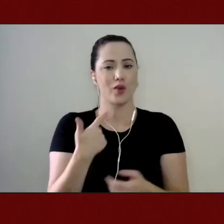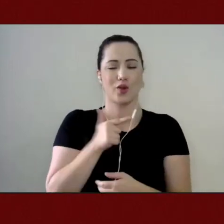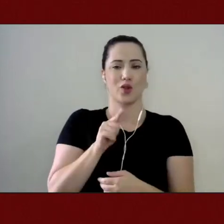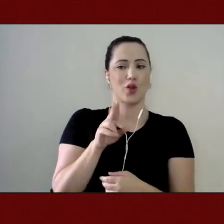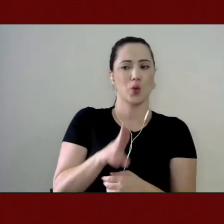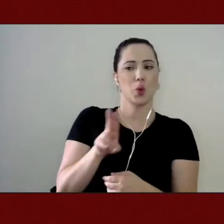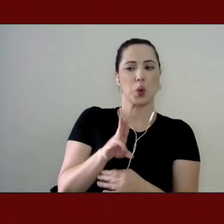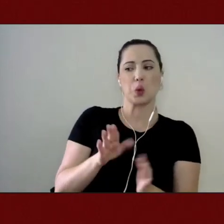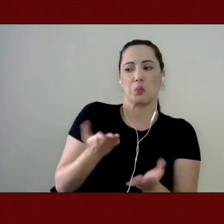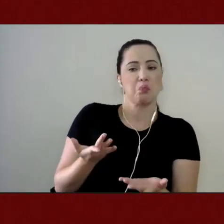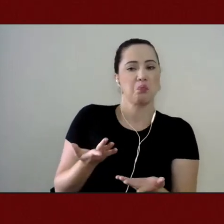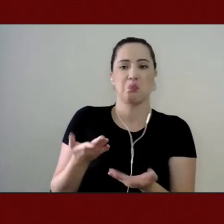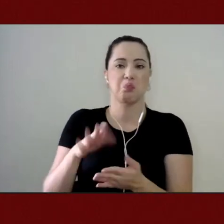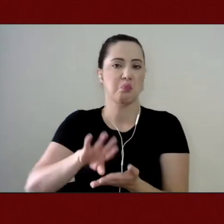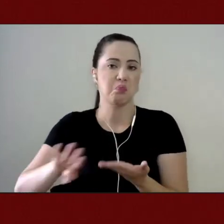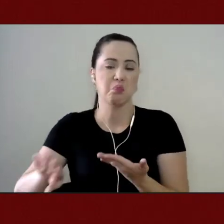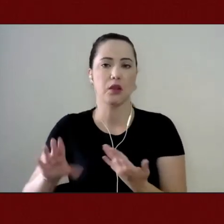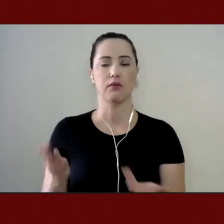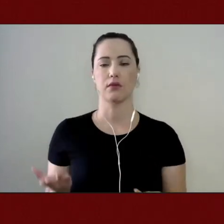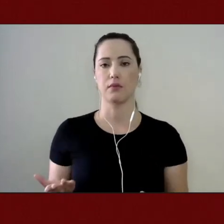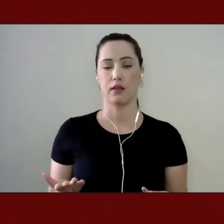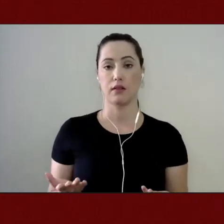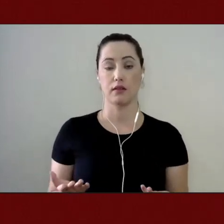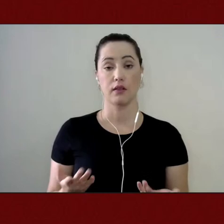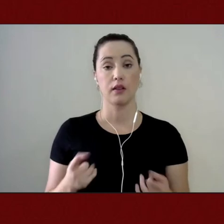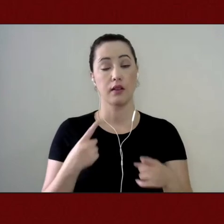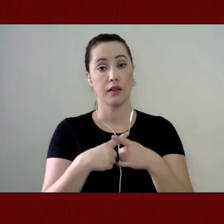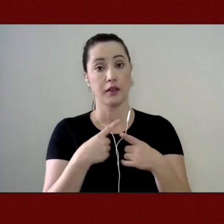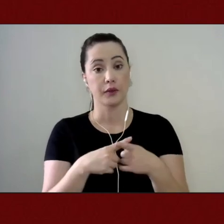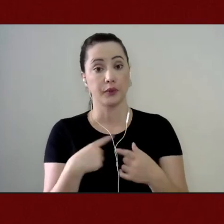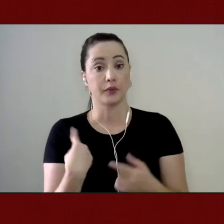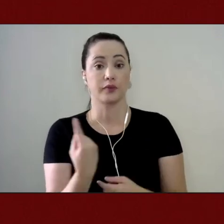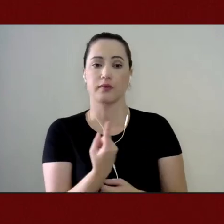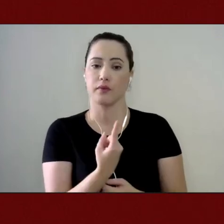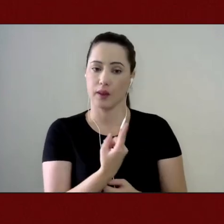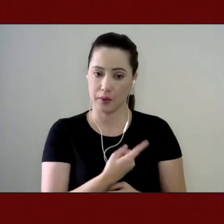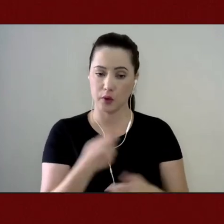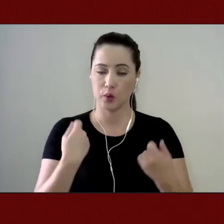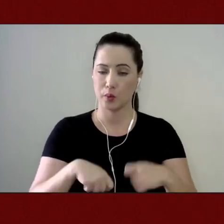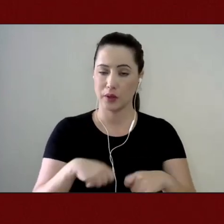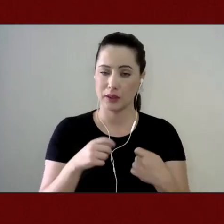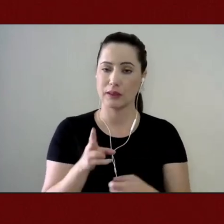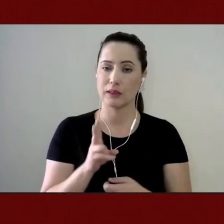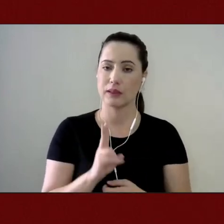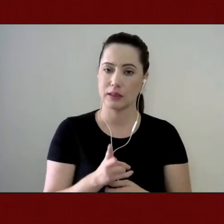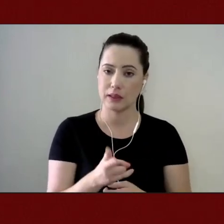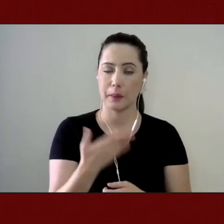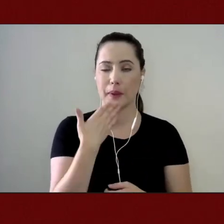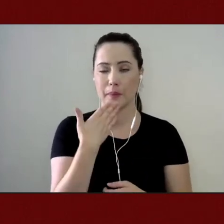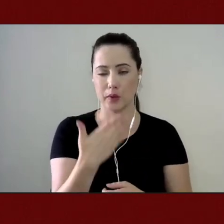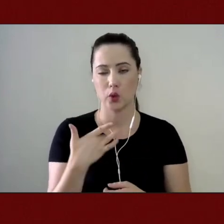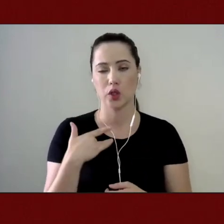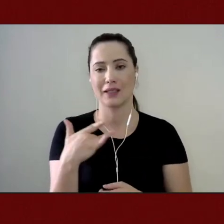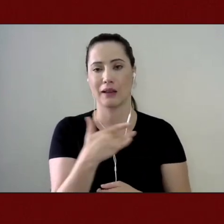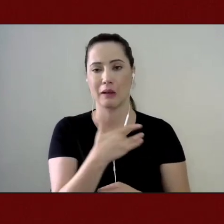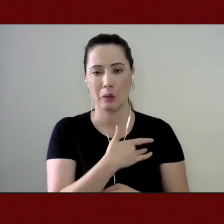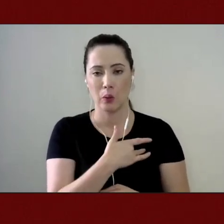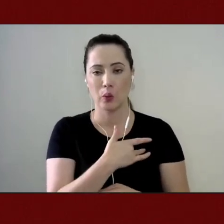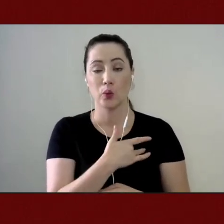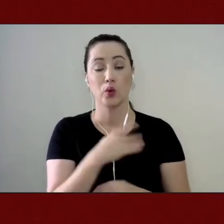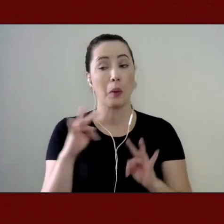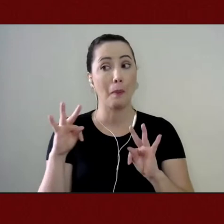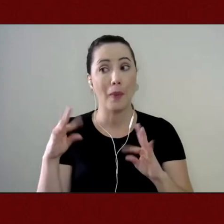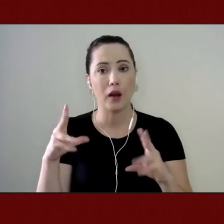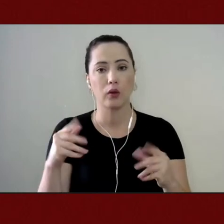saúde suplementar em detrimento da saúde pública para todos? Então, assim, acho que a gente, de